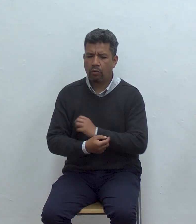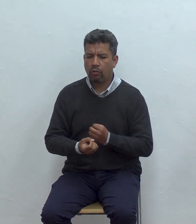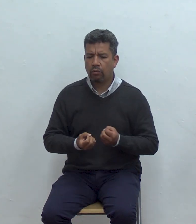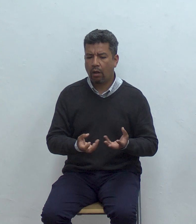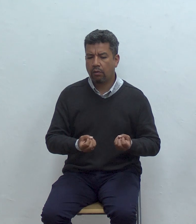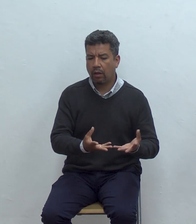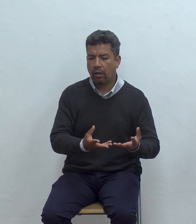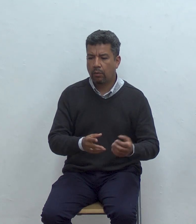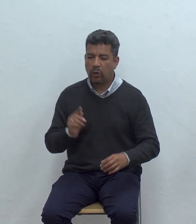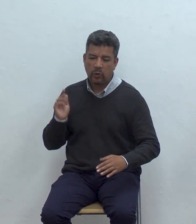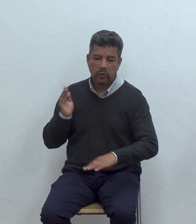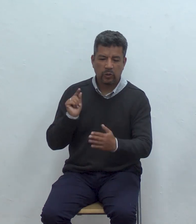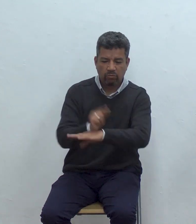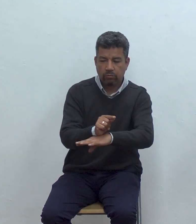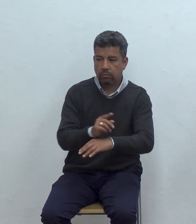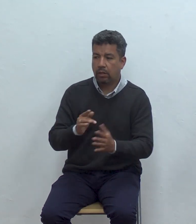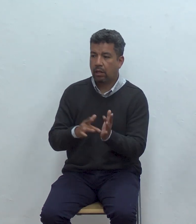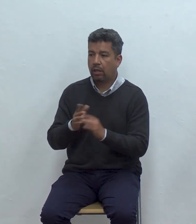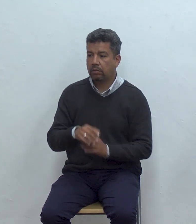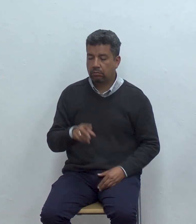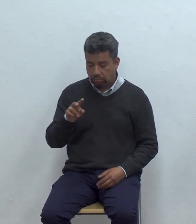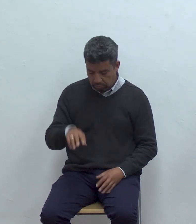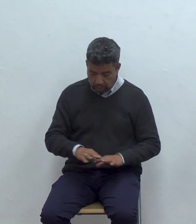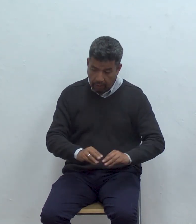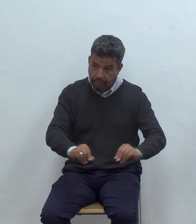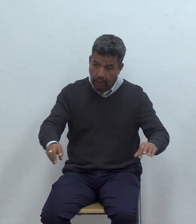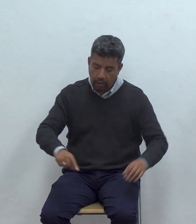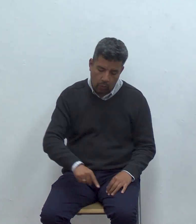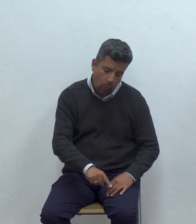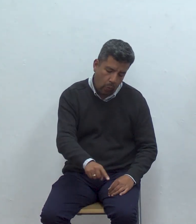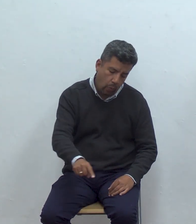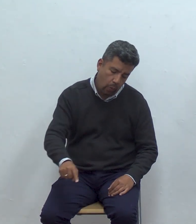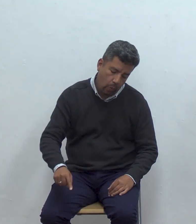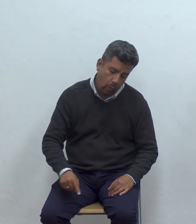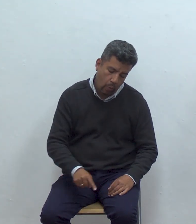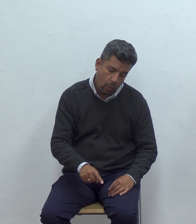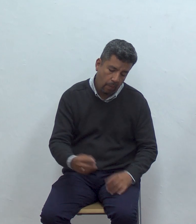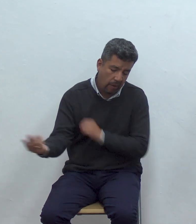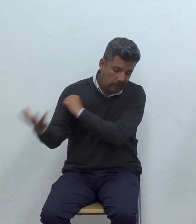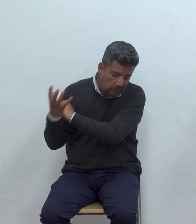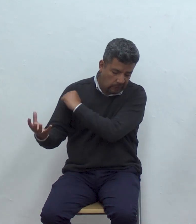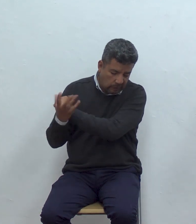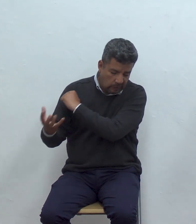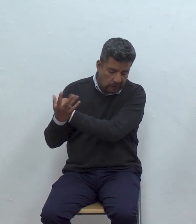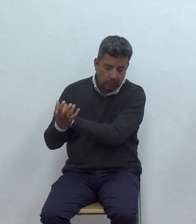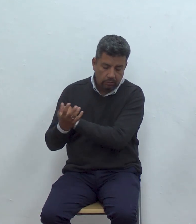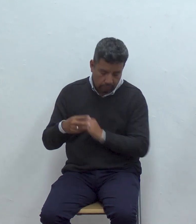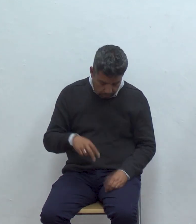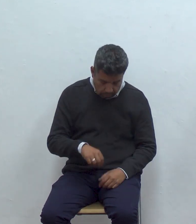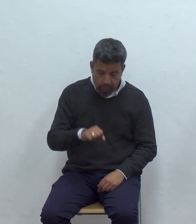poder acusarle. Pero Jesús, inclinado hacia el suelo y escribía en tierra con el dedo, y como insistieran en preguntarle, se enderezó y les